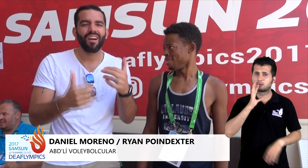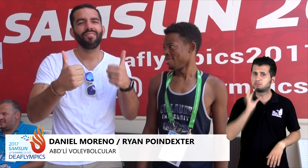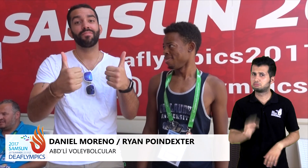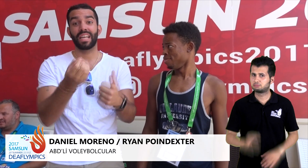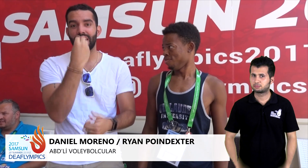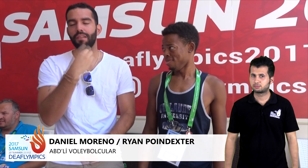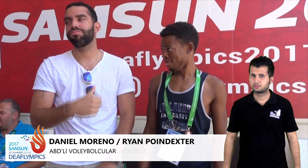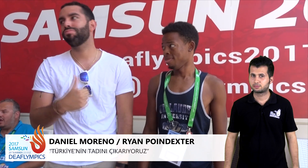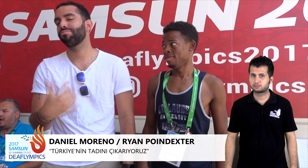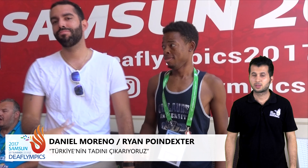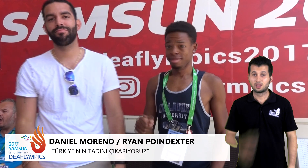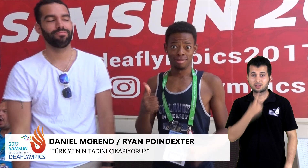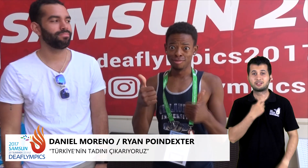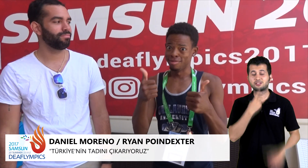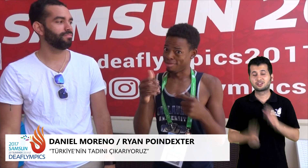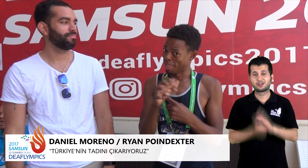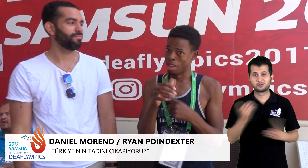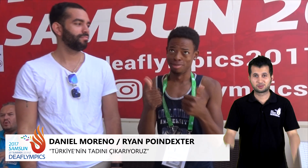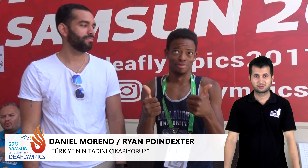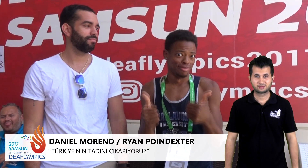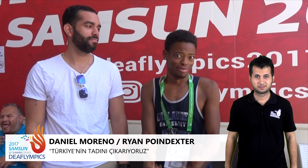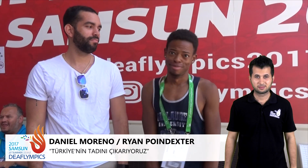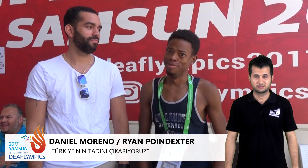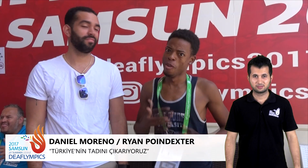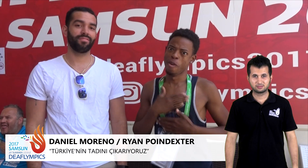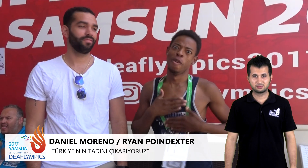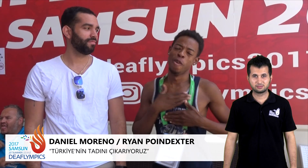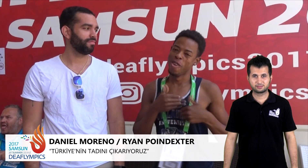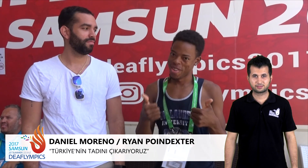süper. Tadını çıkartıyoruz.